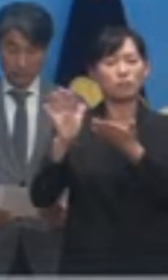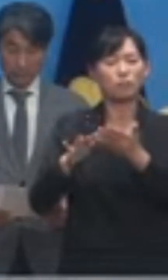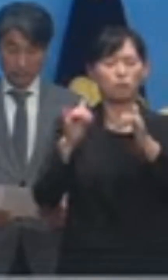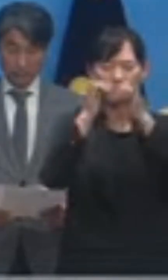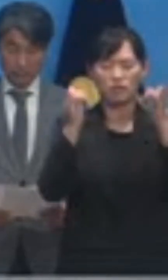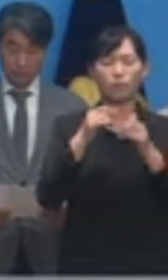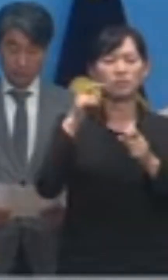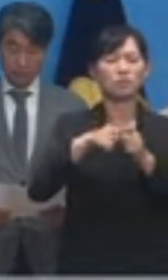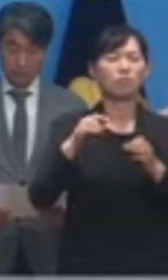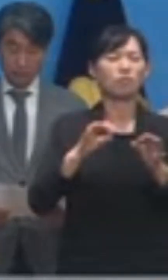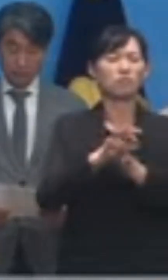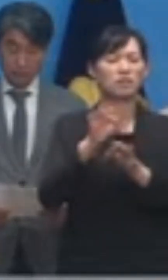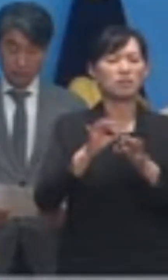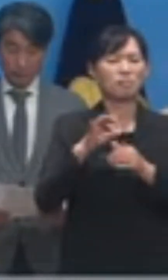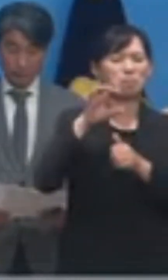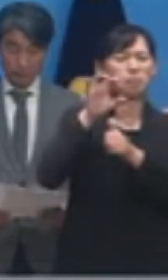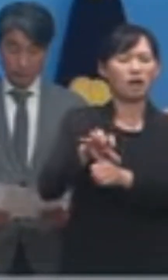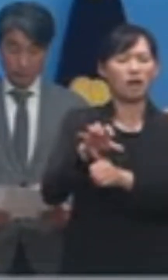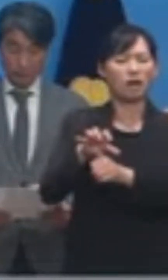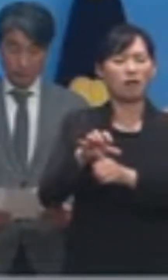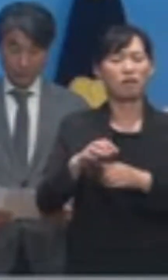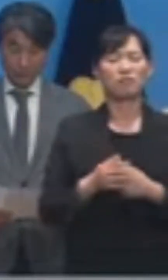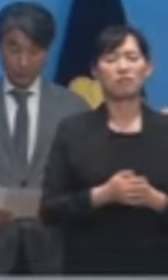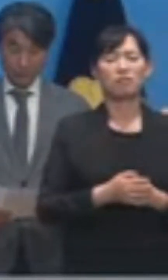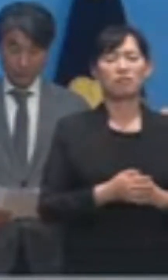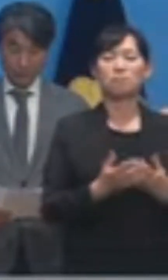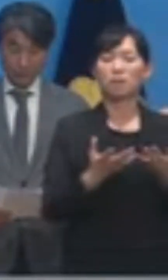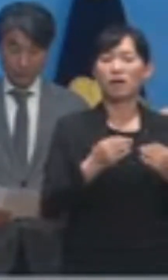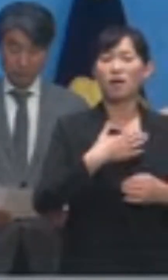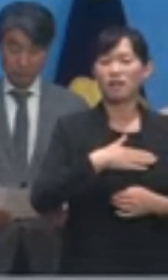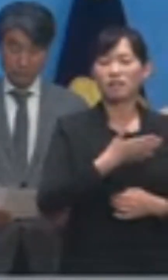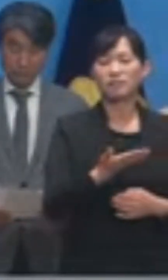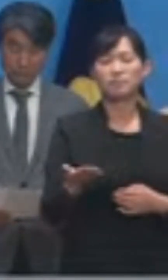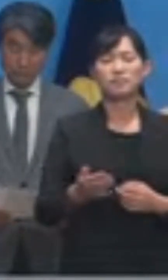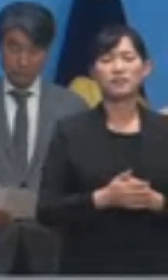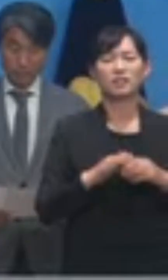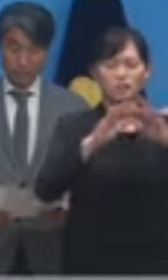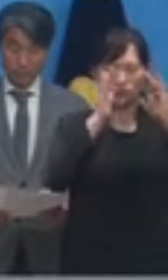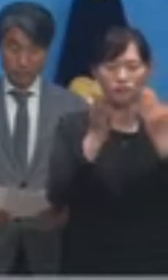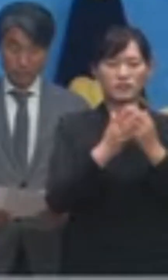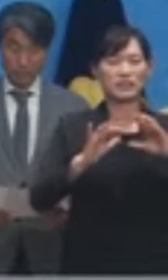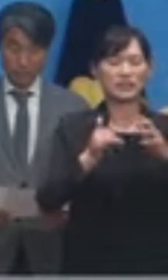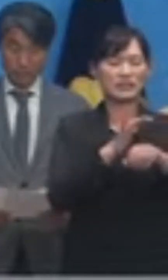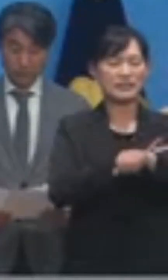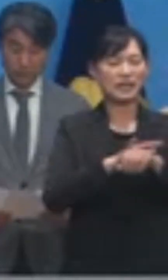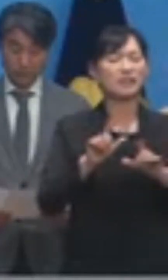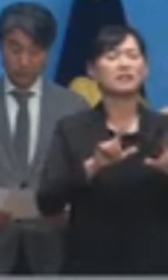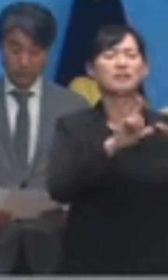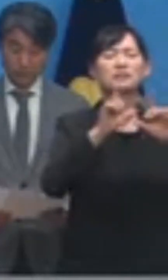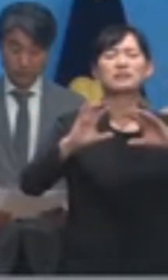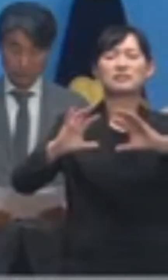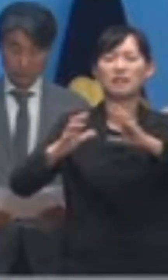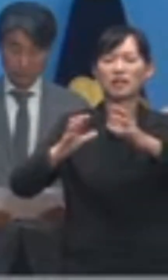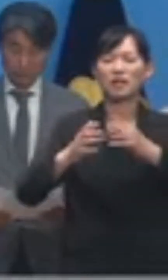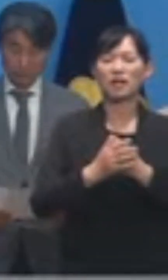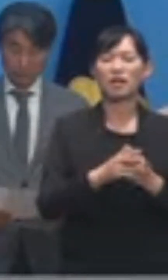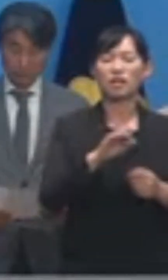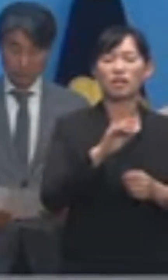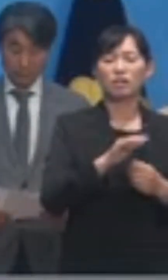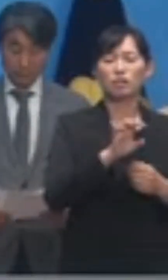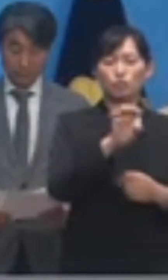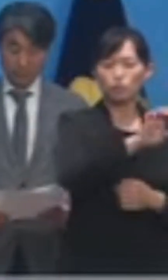경제를 압살하는 정책을 펼쳐왔습니다. 많은 분들이 아시겠지만 전 세계에 잘 살고 있는 대부분의 국가,